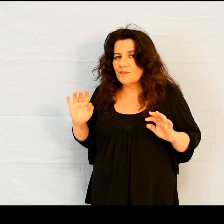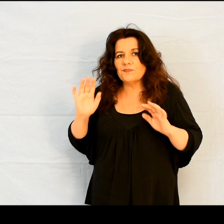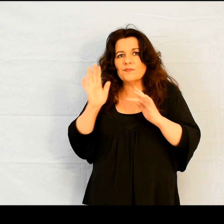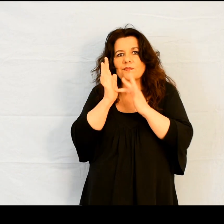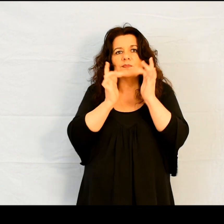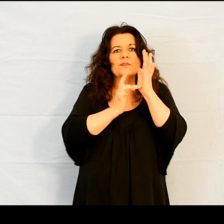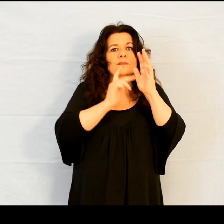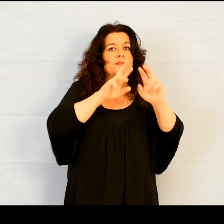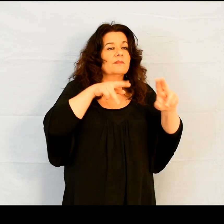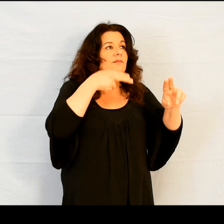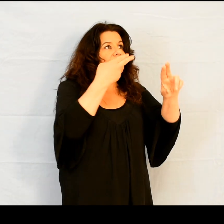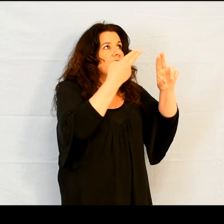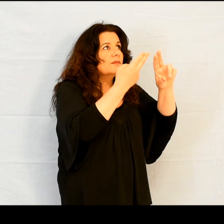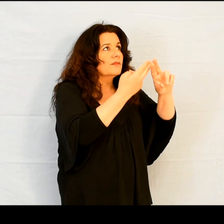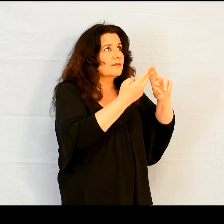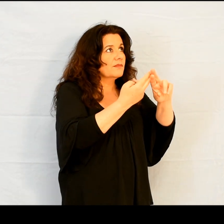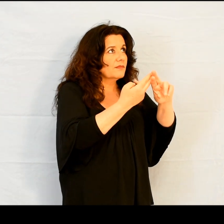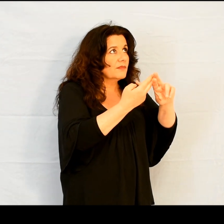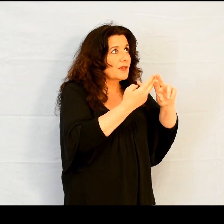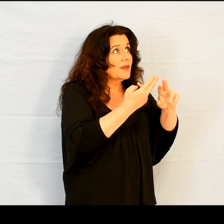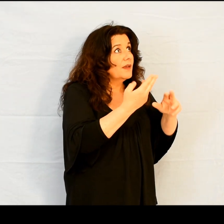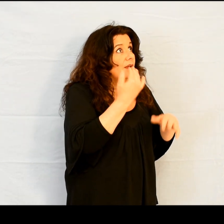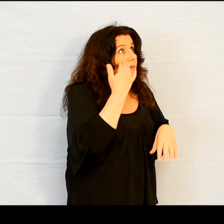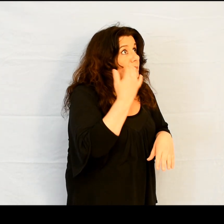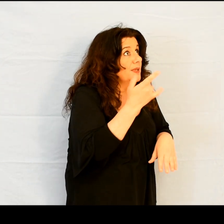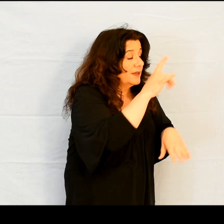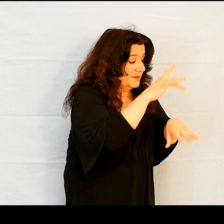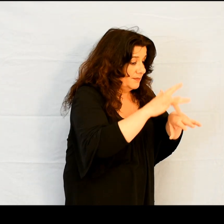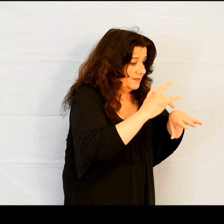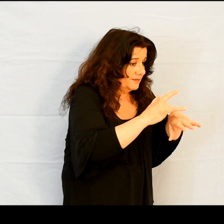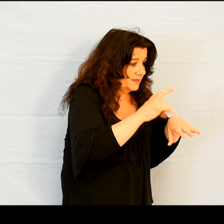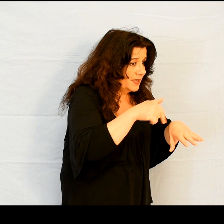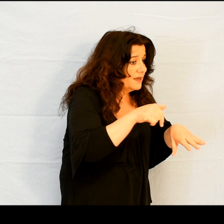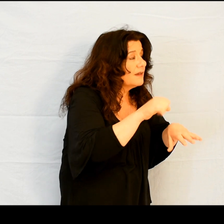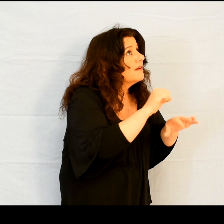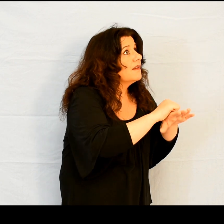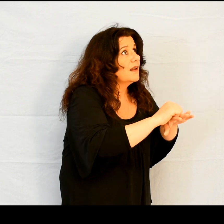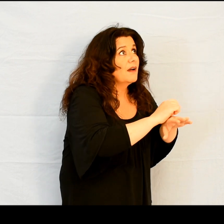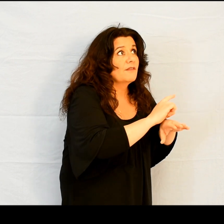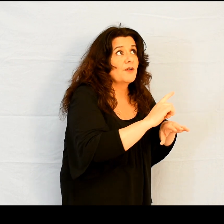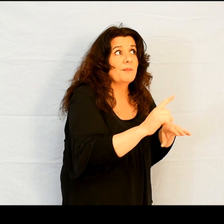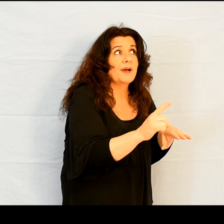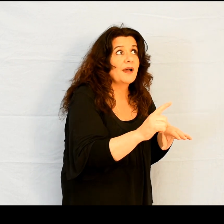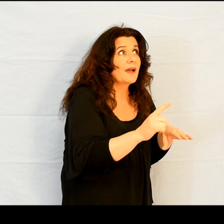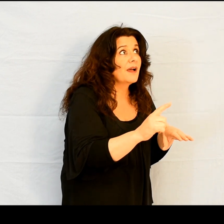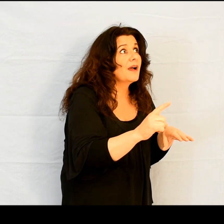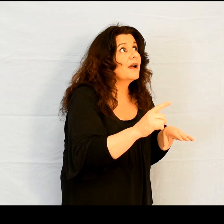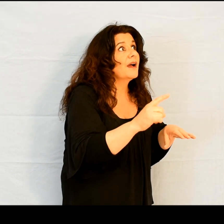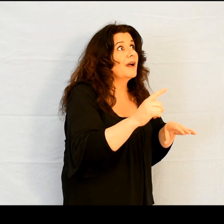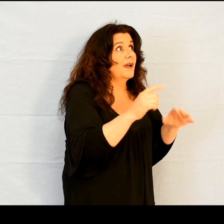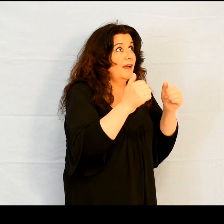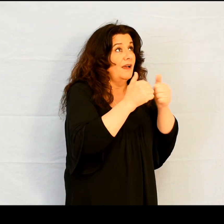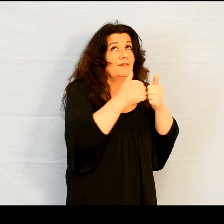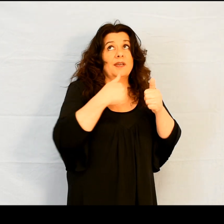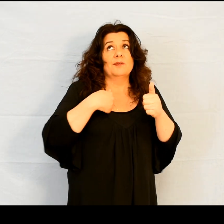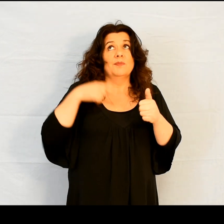répondit : « Si je ne te lave pas, tu n'auras pas part avec moi. »